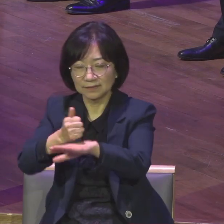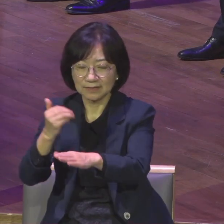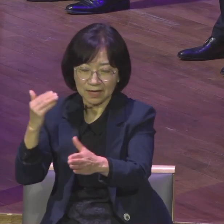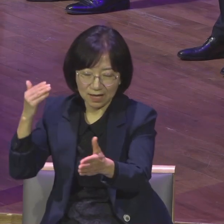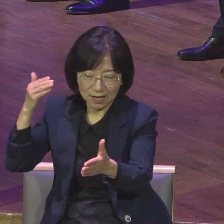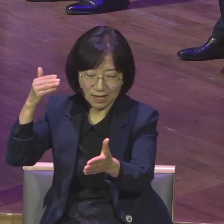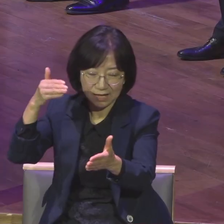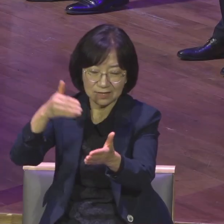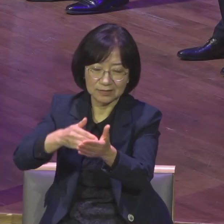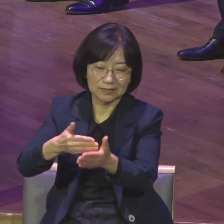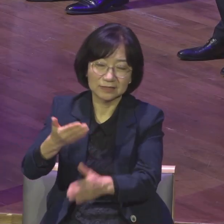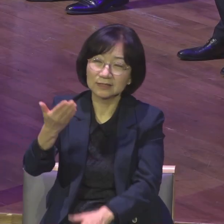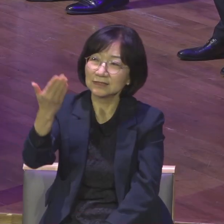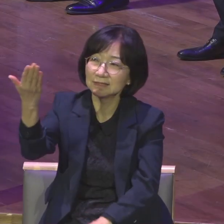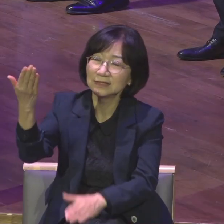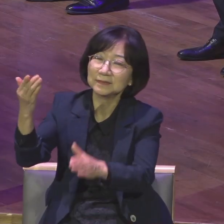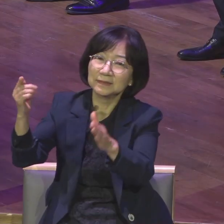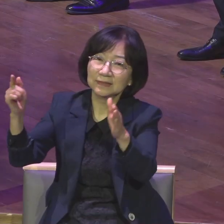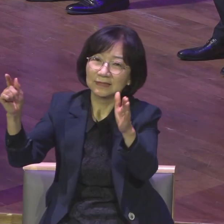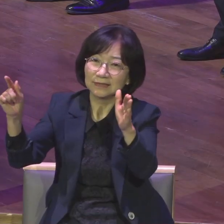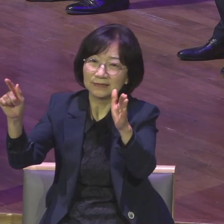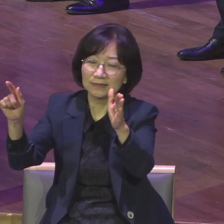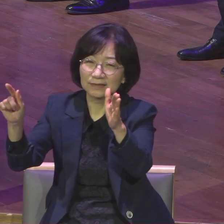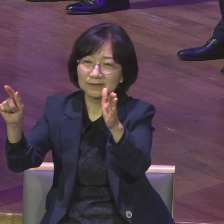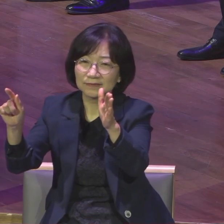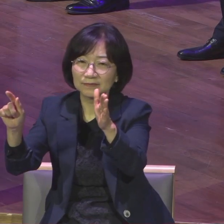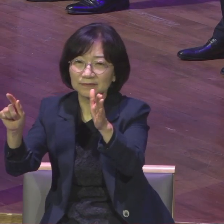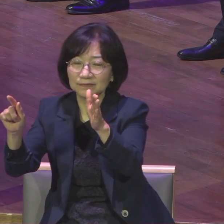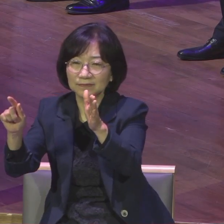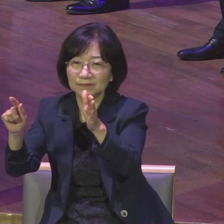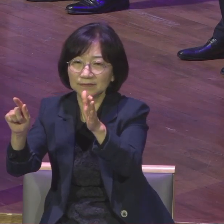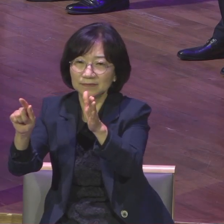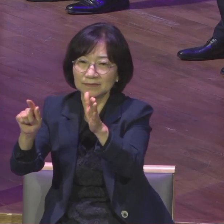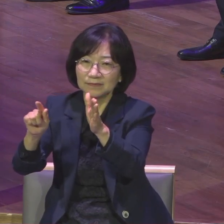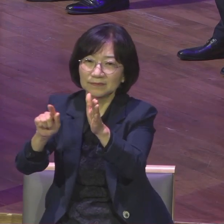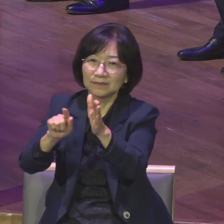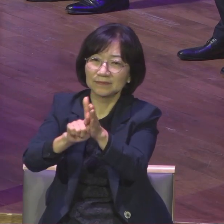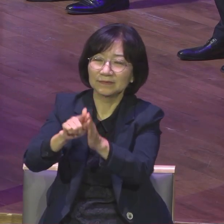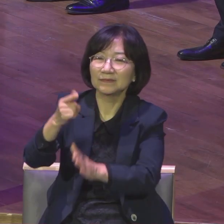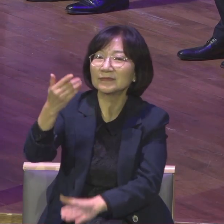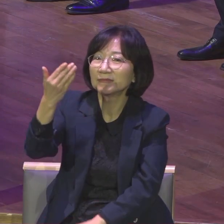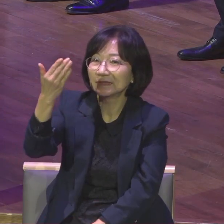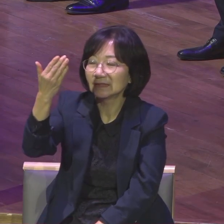끝까지 그를 믿으라.